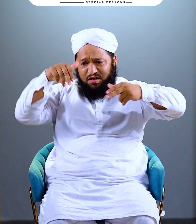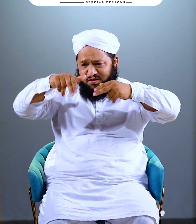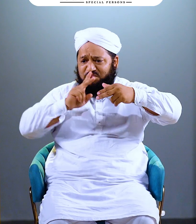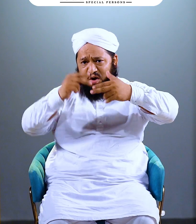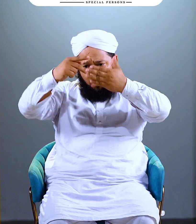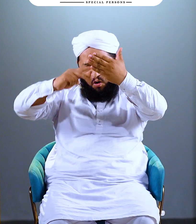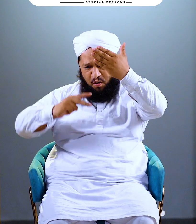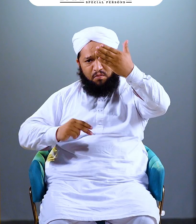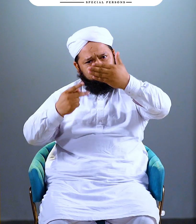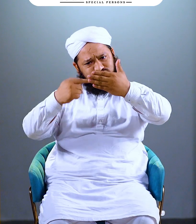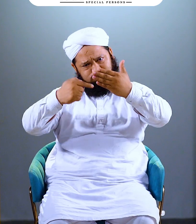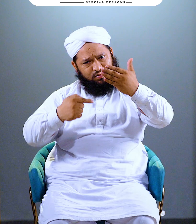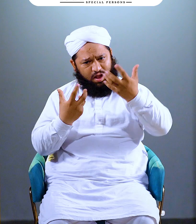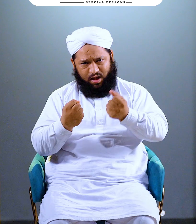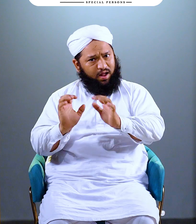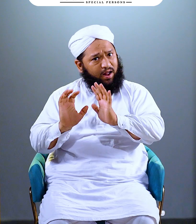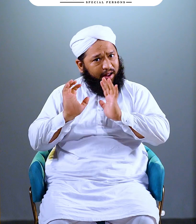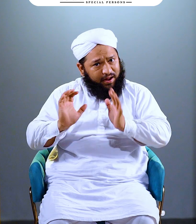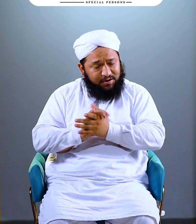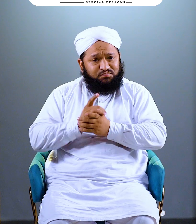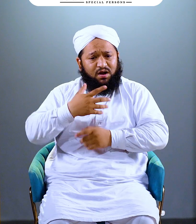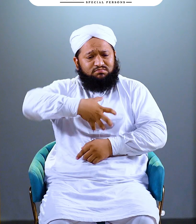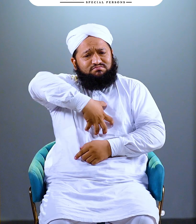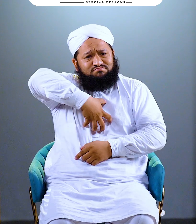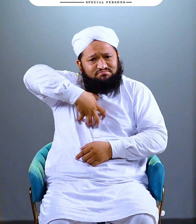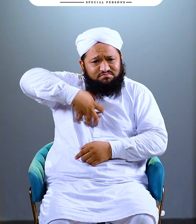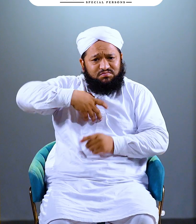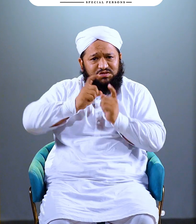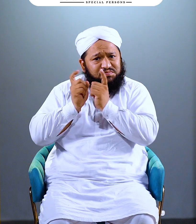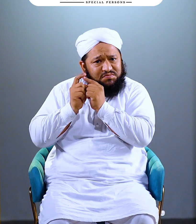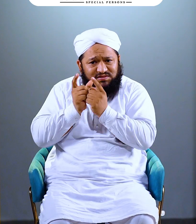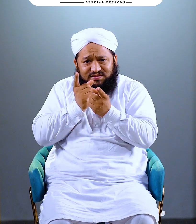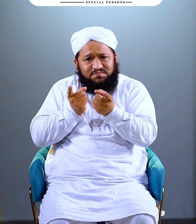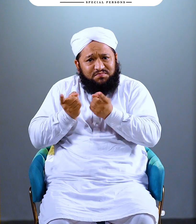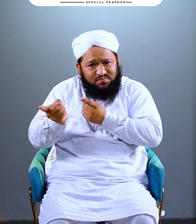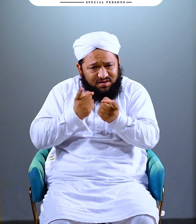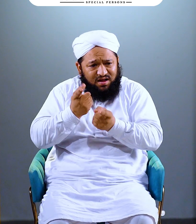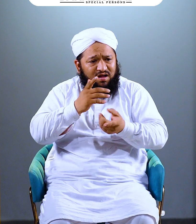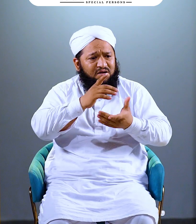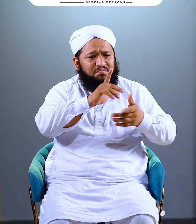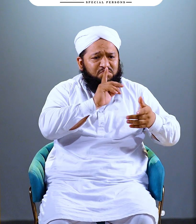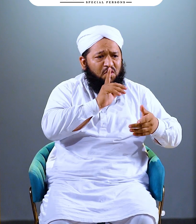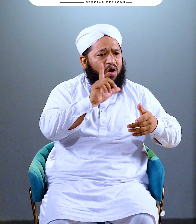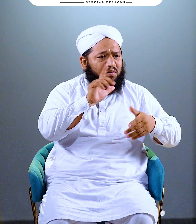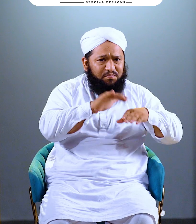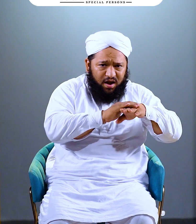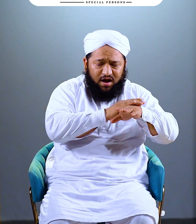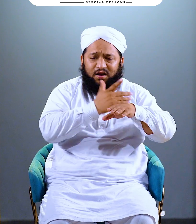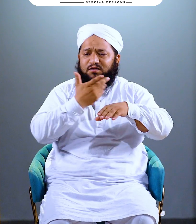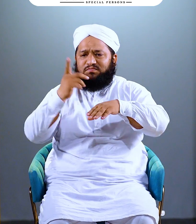سے سب ٹاپکس اس کے تحت ڈسکس کیے جاتے ہیں۔ حسد، چغلی، غیبت، رواداری، محبت،